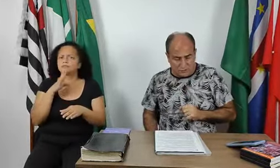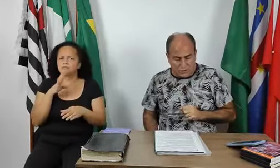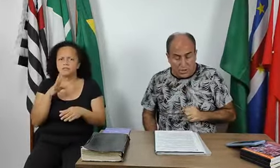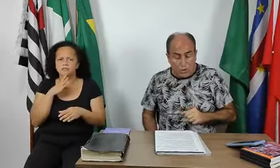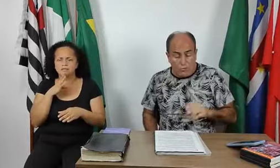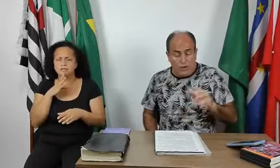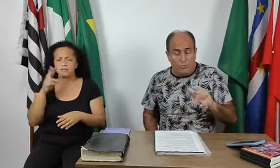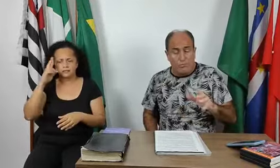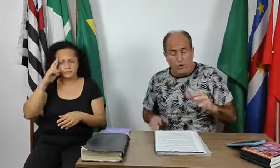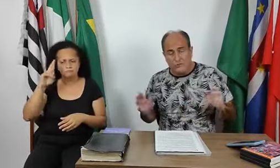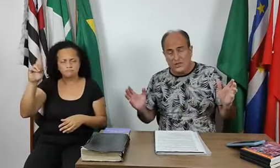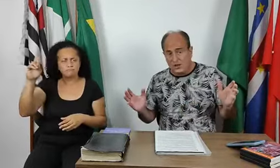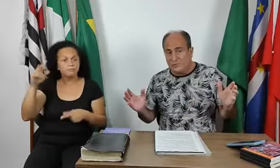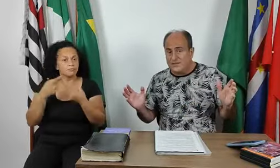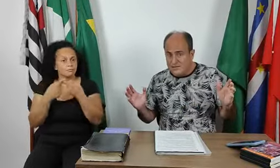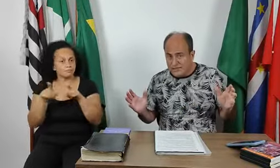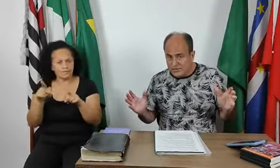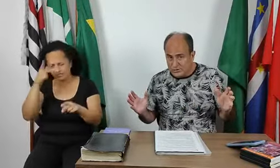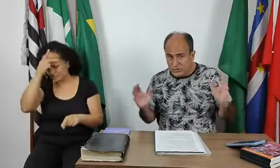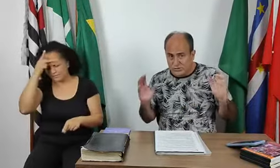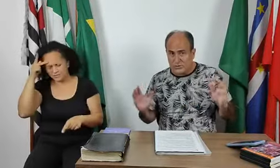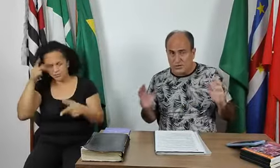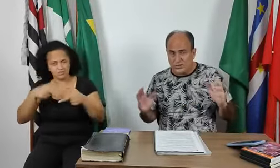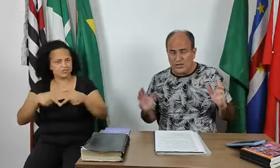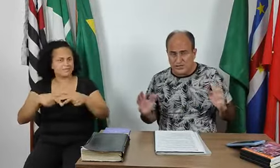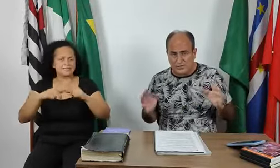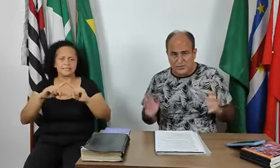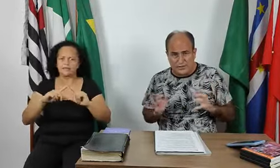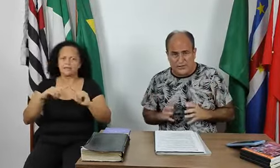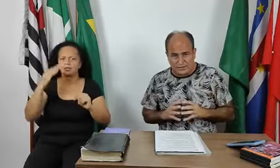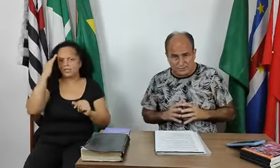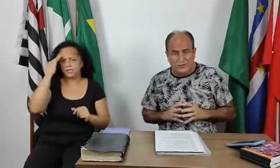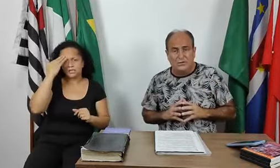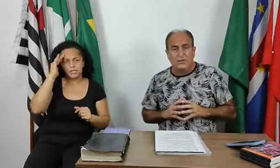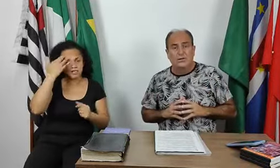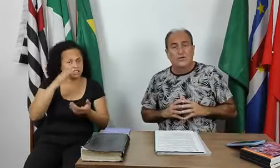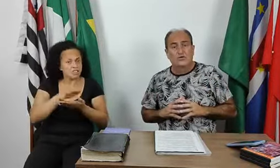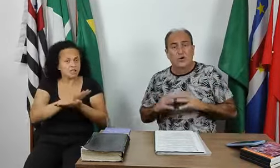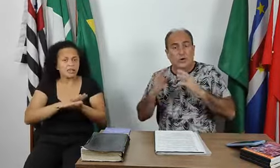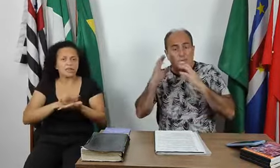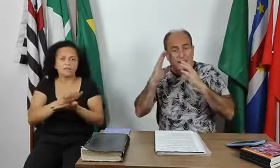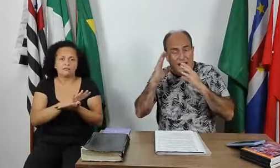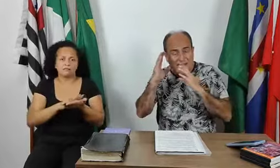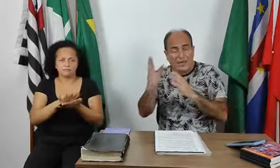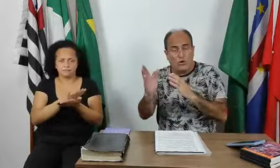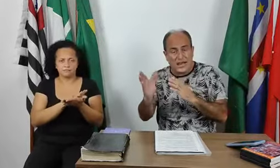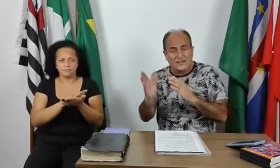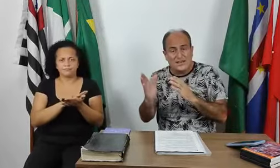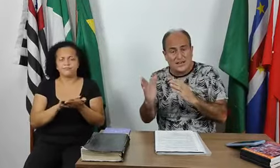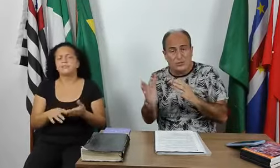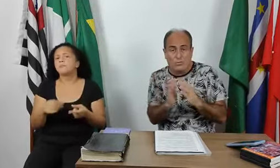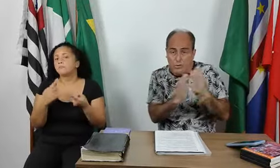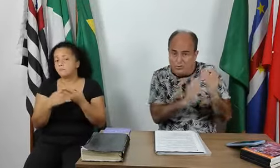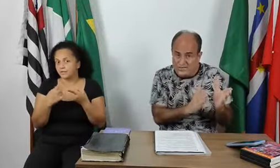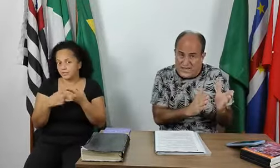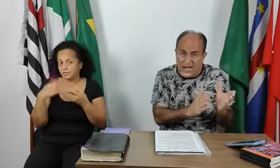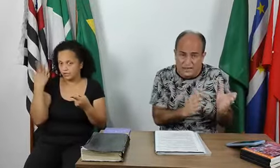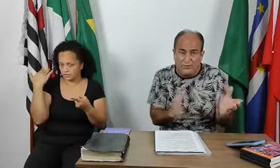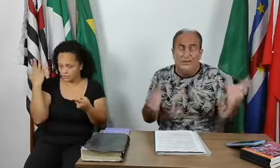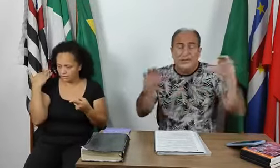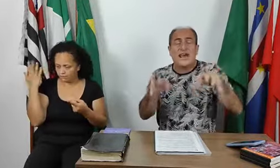conhecimento. O meu povo não me entende. Olha só o que Deus está falando sobre, naquela ocasião, o povo